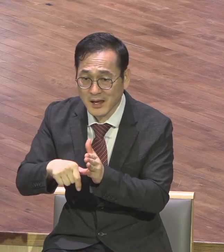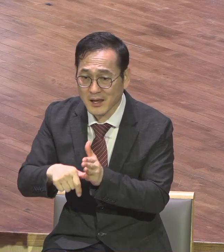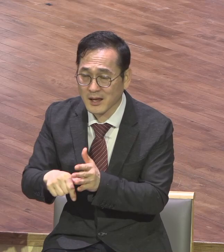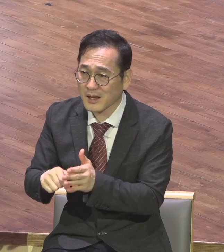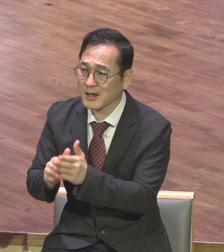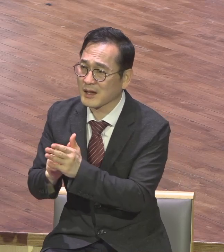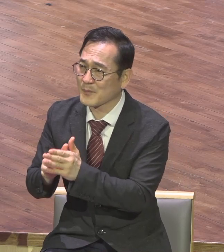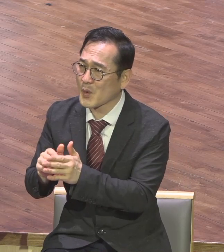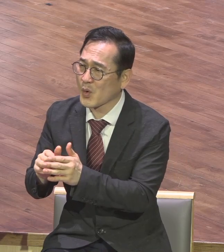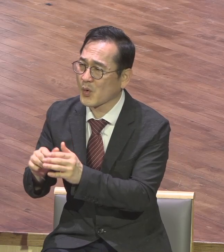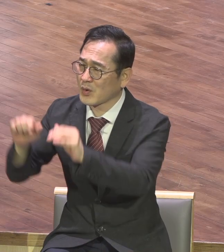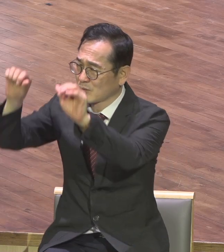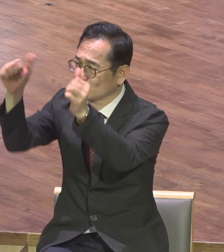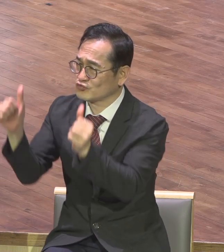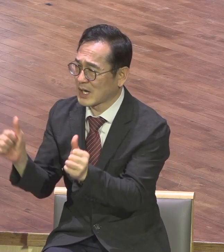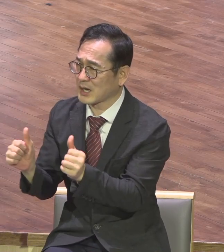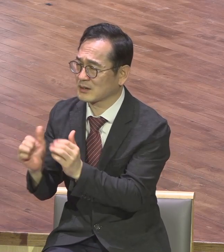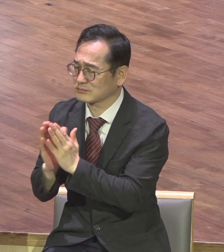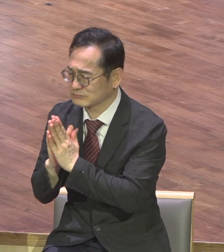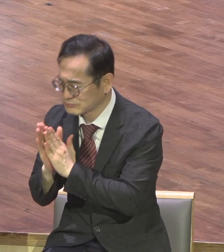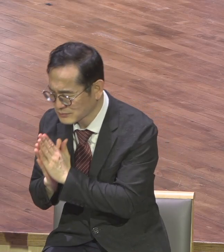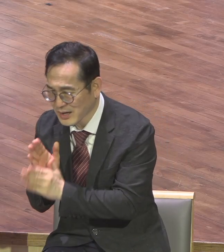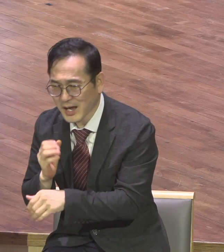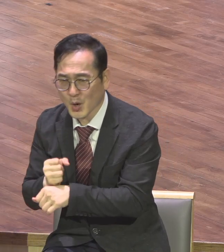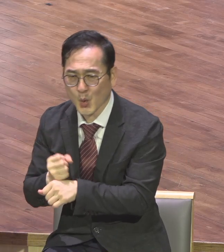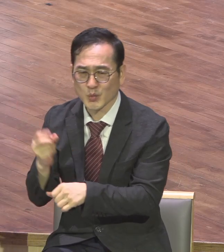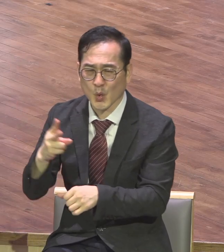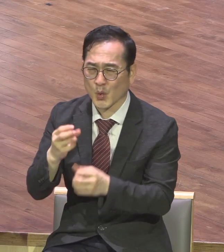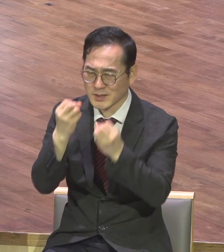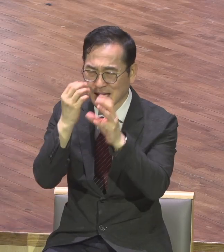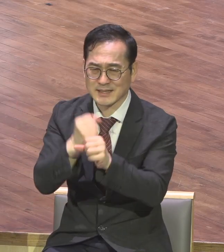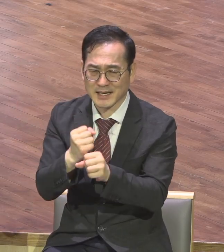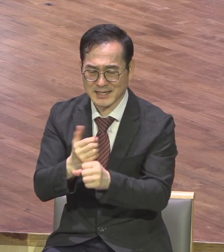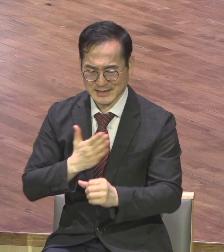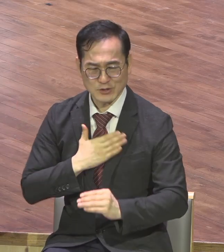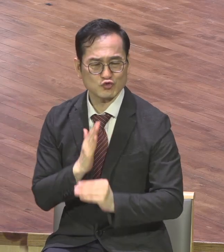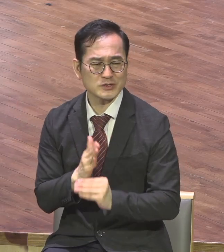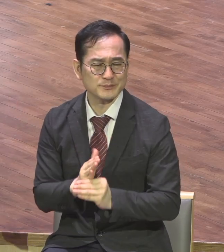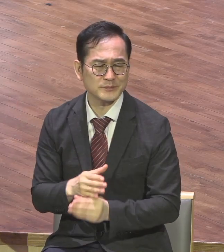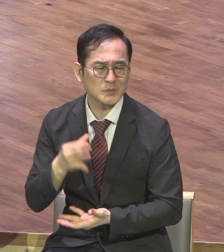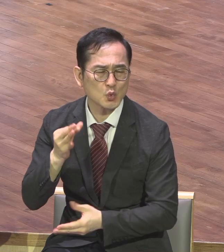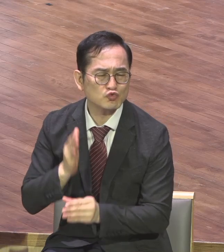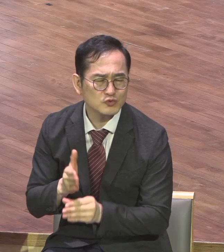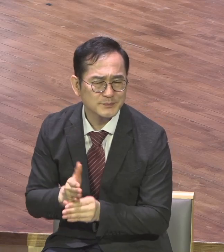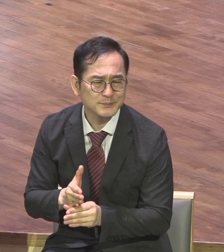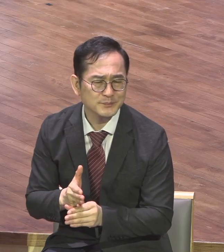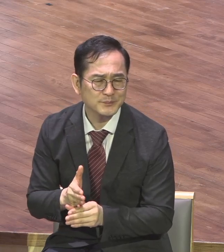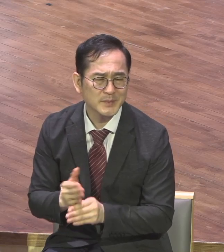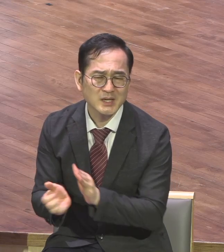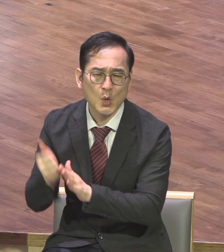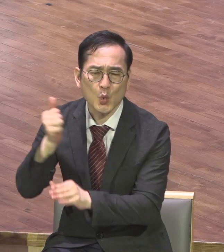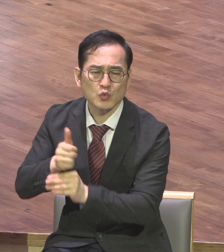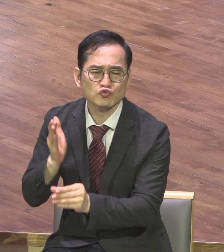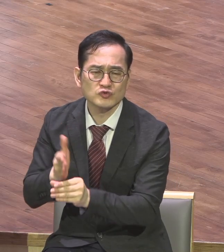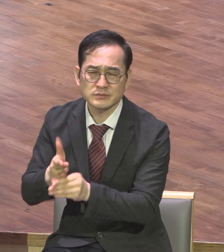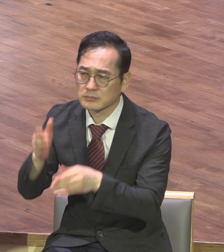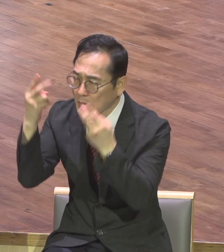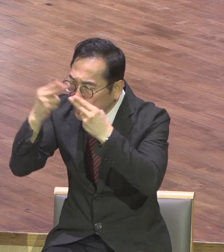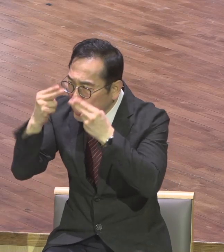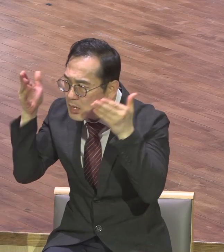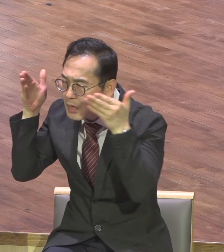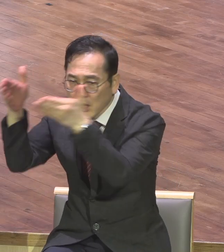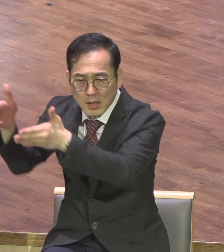숭배하고 완전히 창세기 3장에서 살던 분들 대부분이잖아요. 여기 모태신앙 뭐 멀리 있습니까? 거의